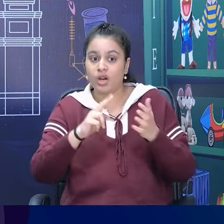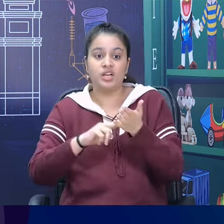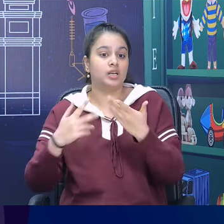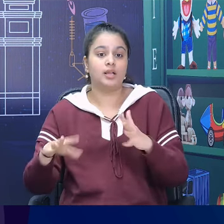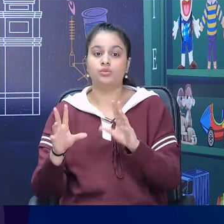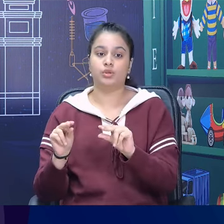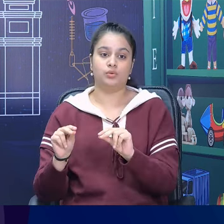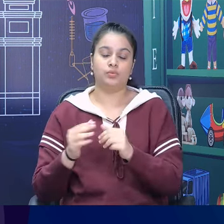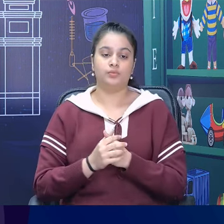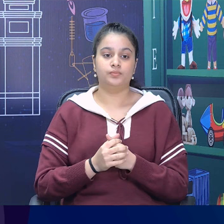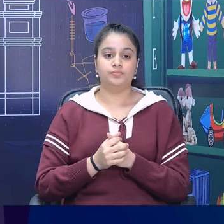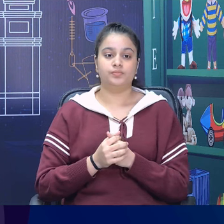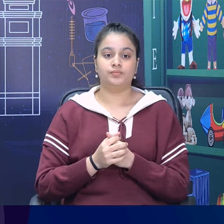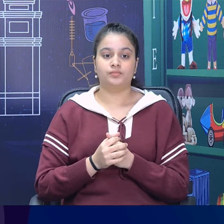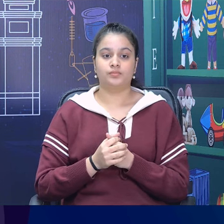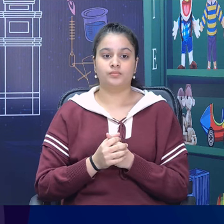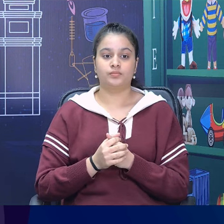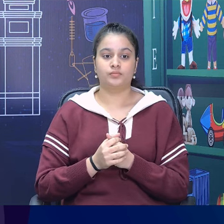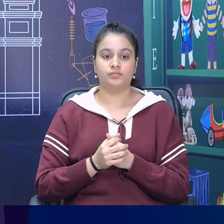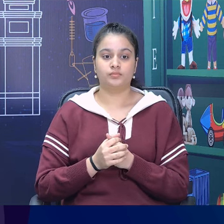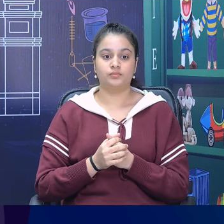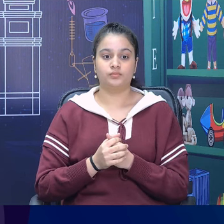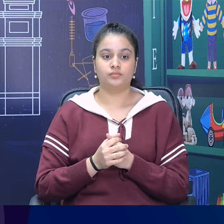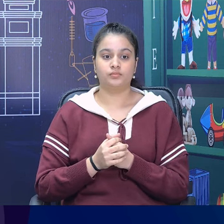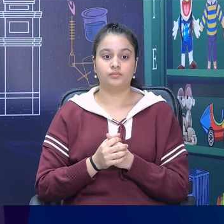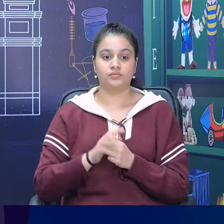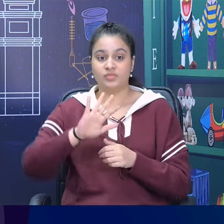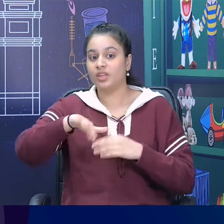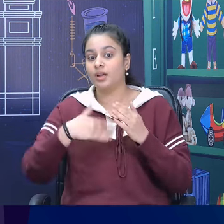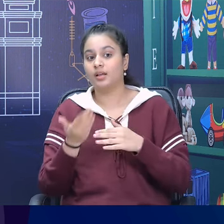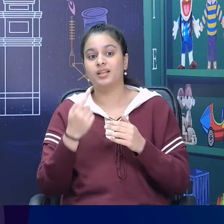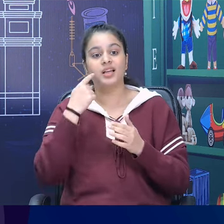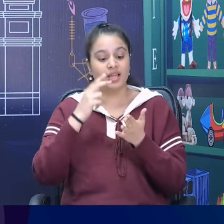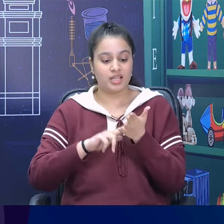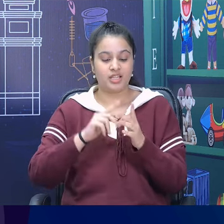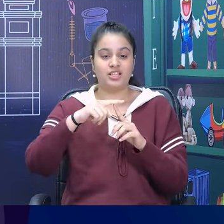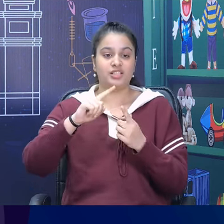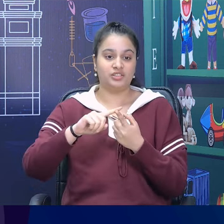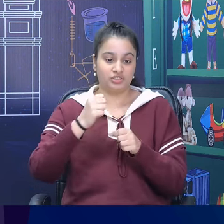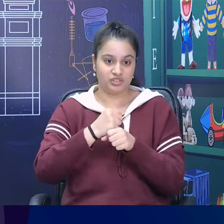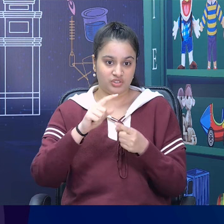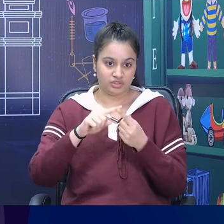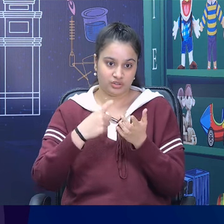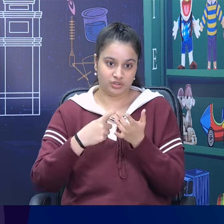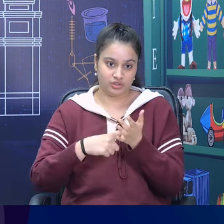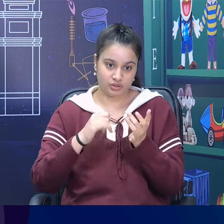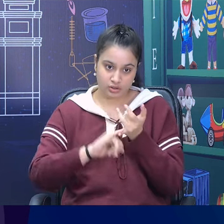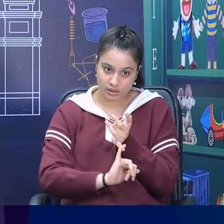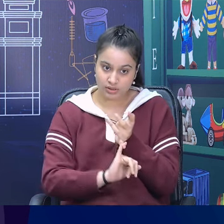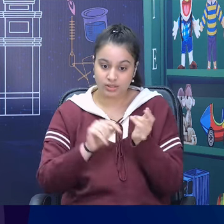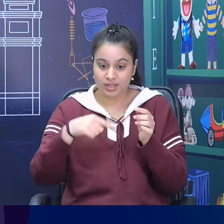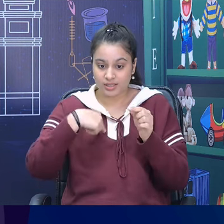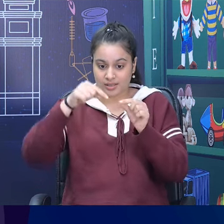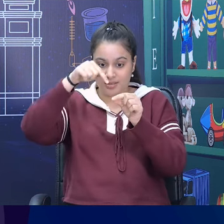1 टूथ एंड सो ऑन देन हम आगे मूव करते हैं देन दैट इज इंटी जर जब हम इंटी जर के बारे में बात करते हैं तो जितने भी नंबर लाइन पर